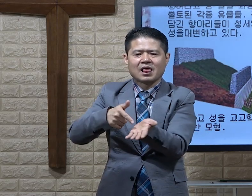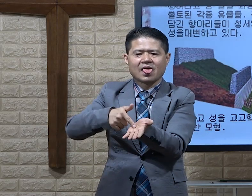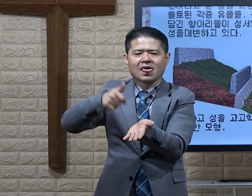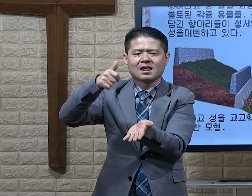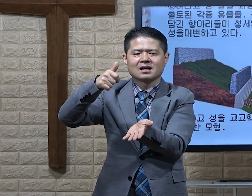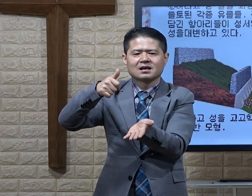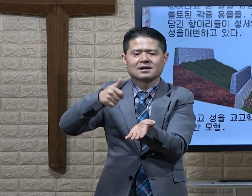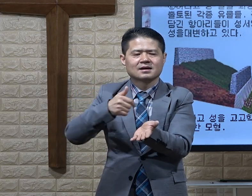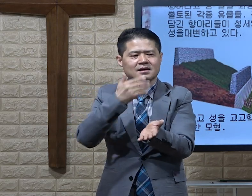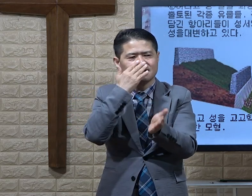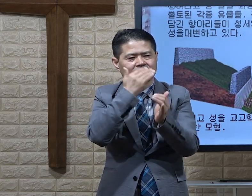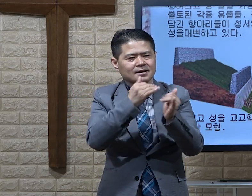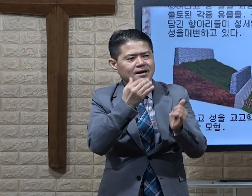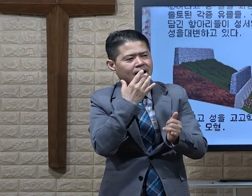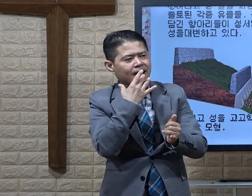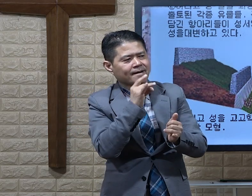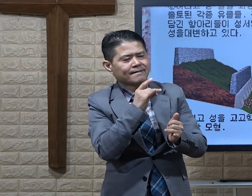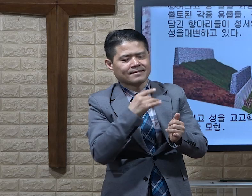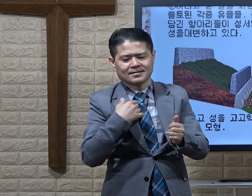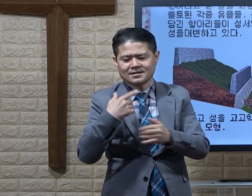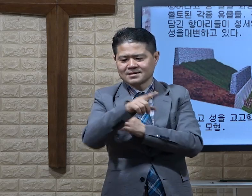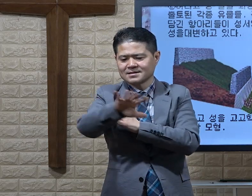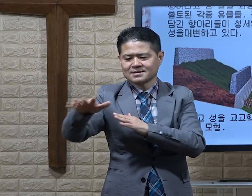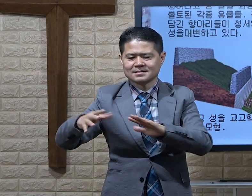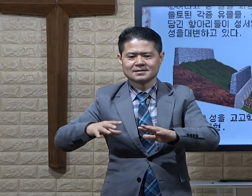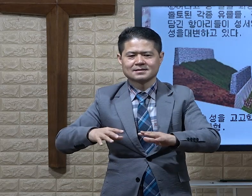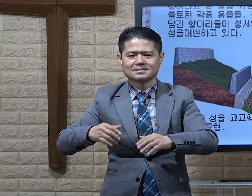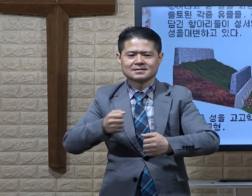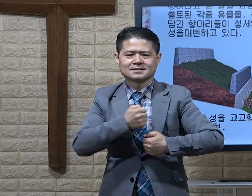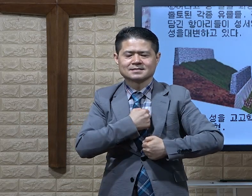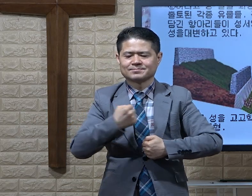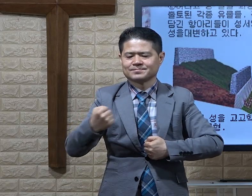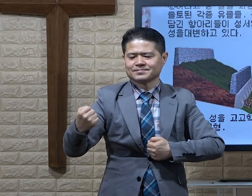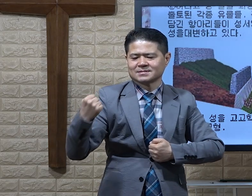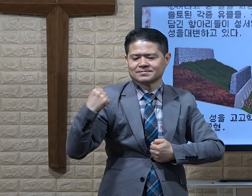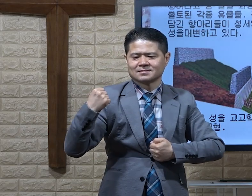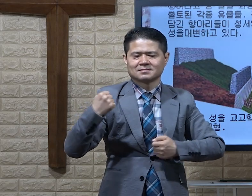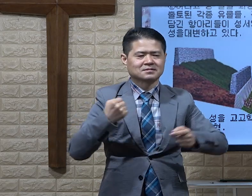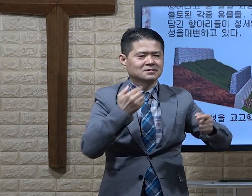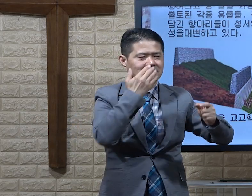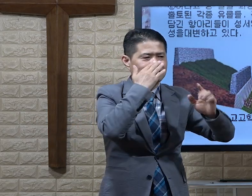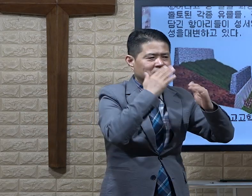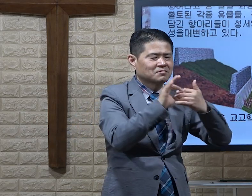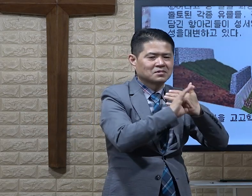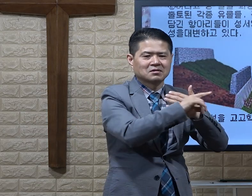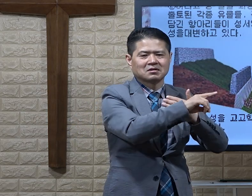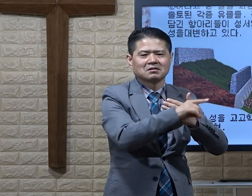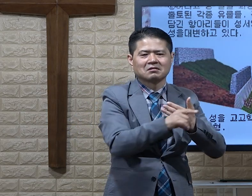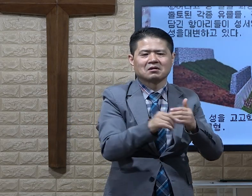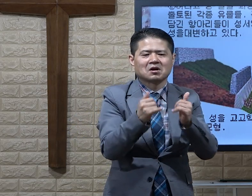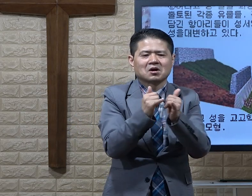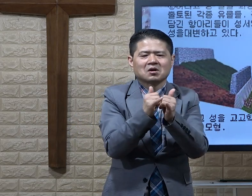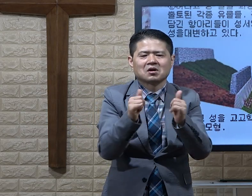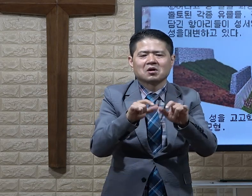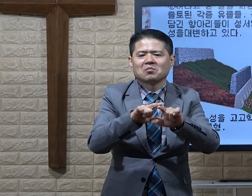애굽에서 기근이 들자 그 통치자가 권력을 이용해서 이스라엘 사람들이